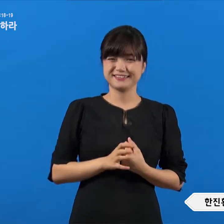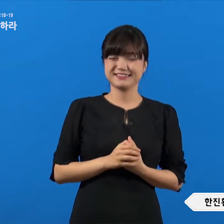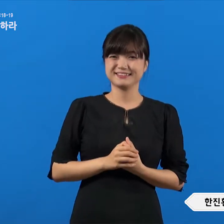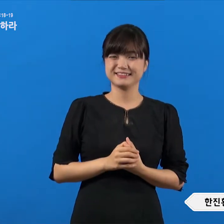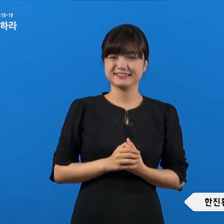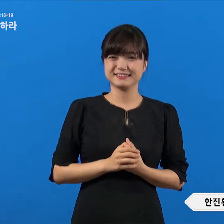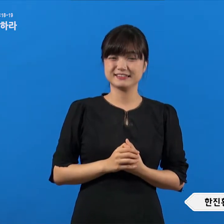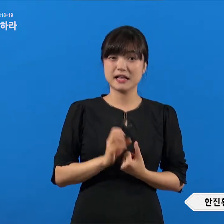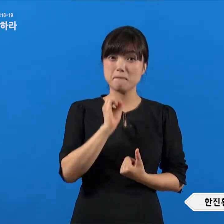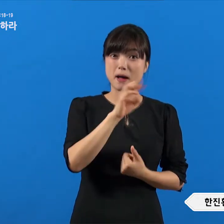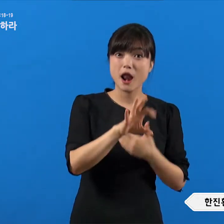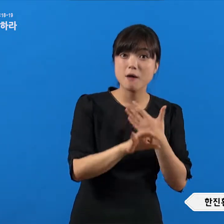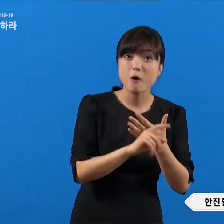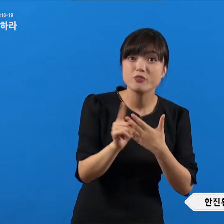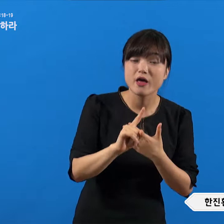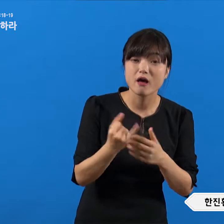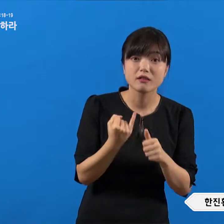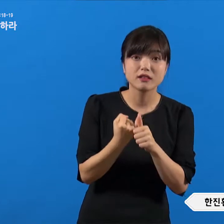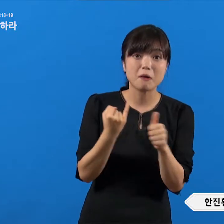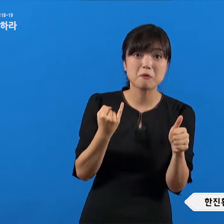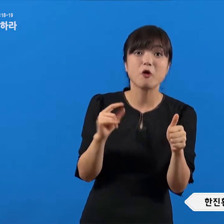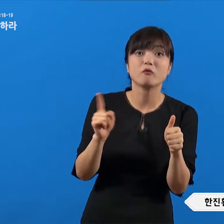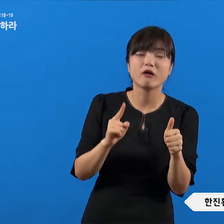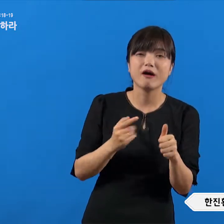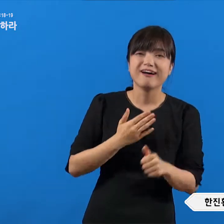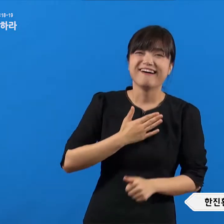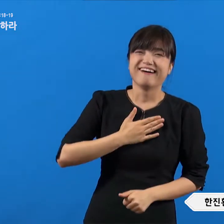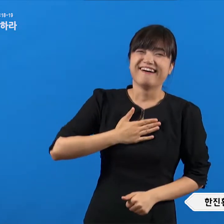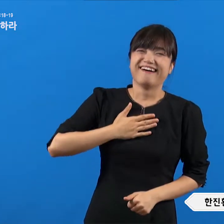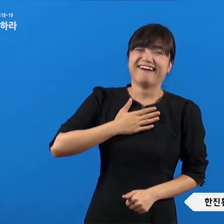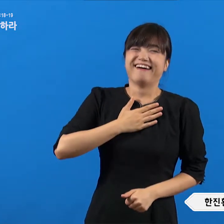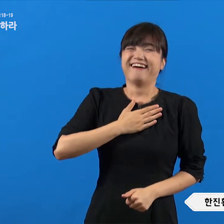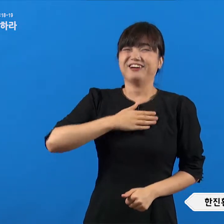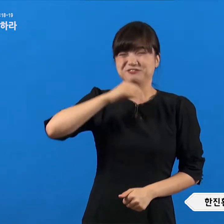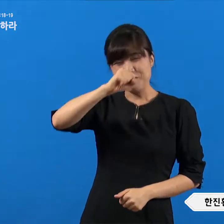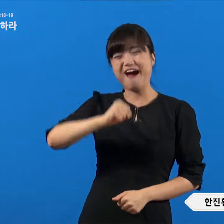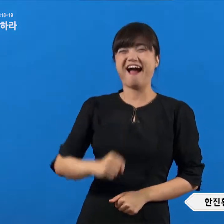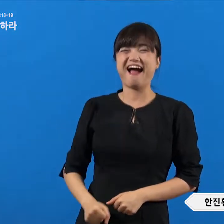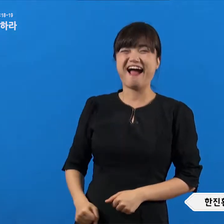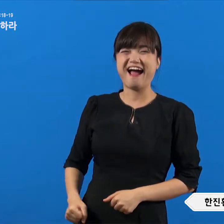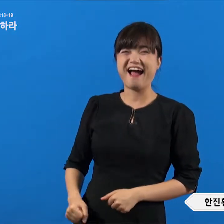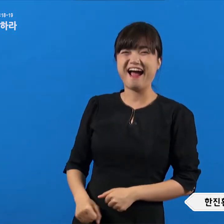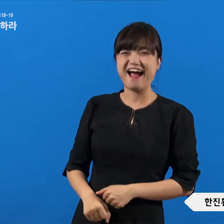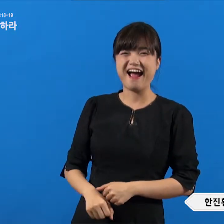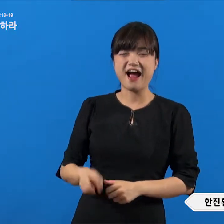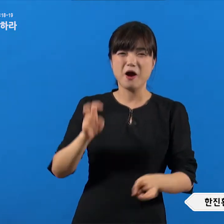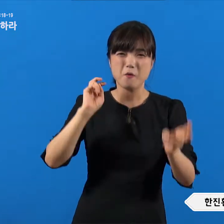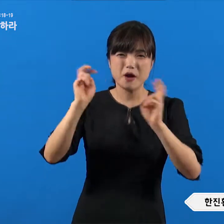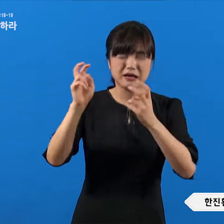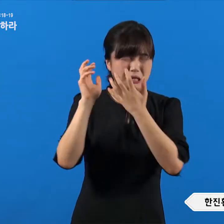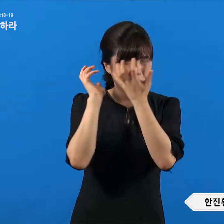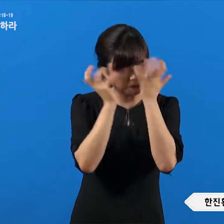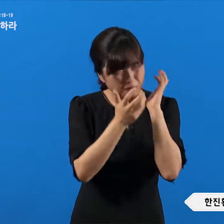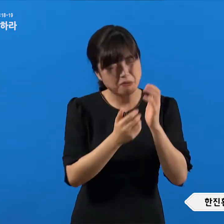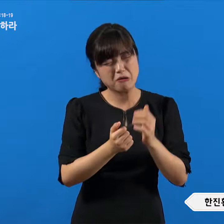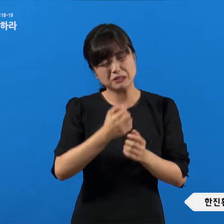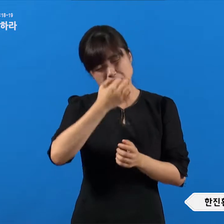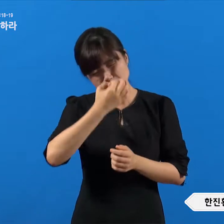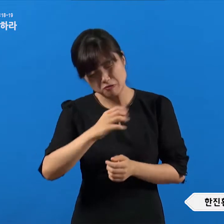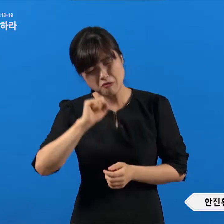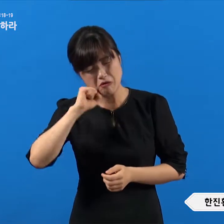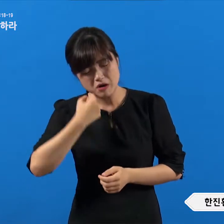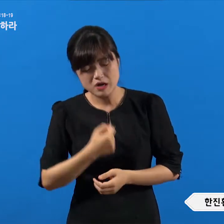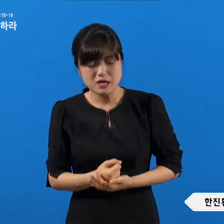그 말처럼 남자들에게 기분 좋은 말은 없습니다. 회사에 복잡한 일이 많아서